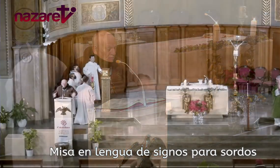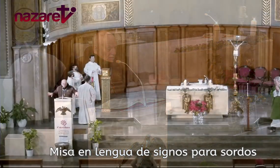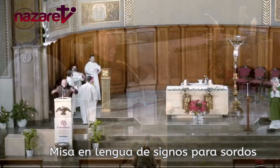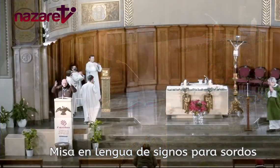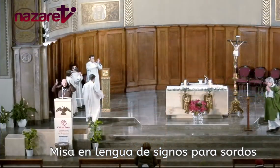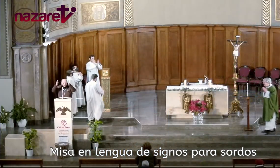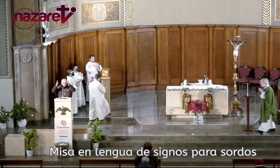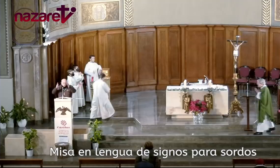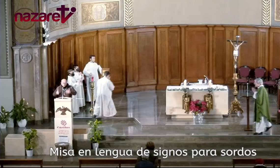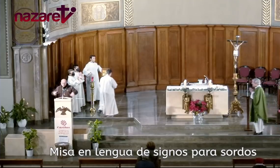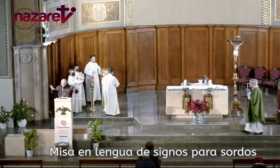Aleluya,